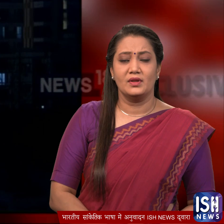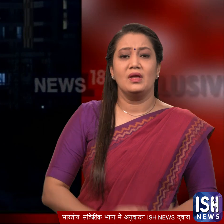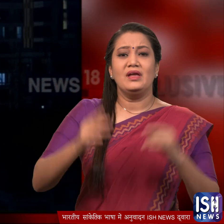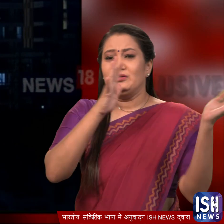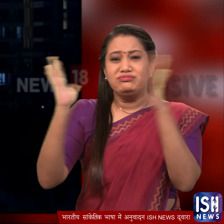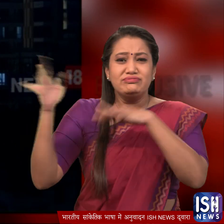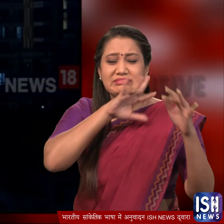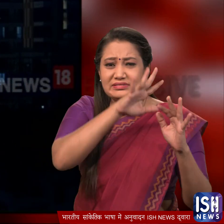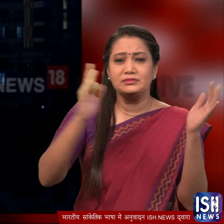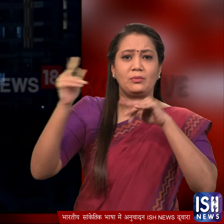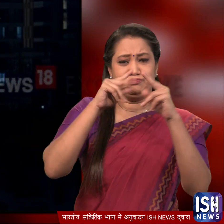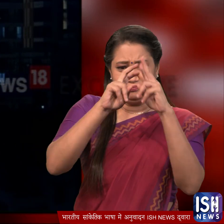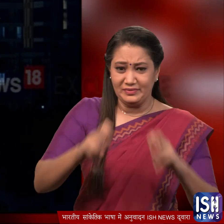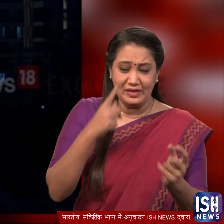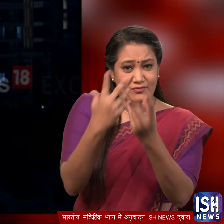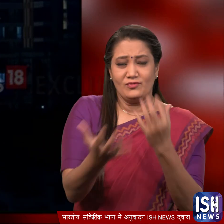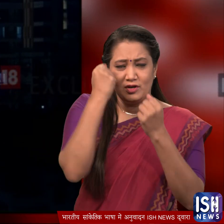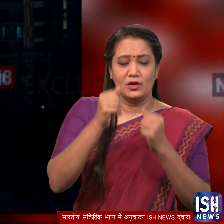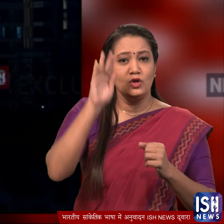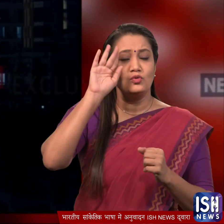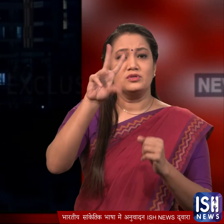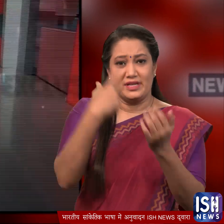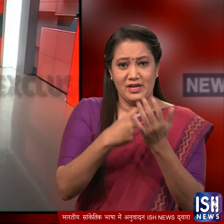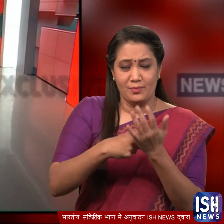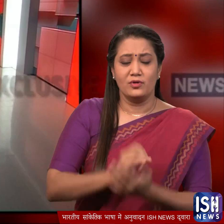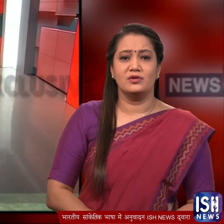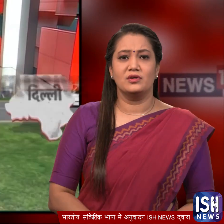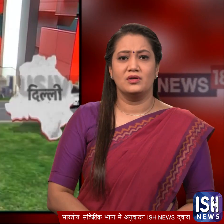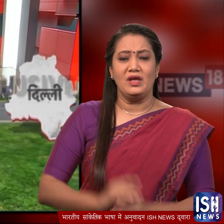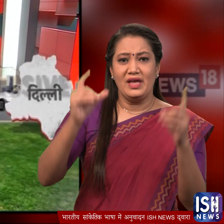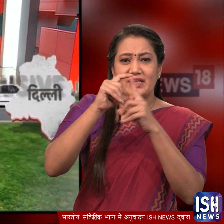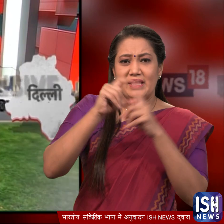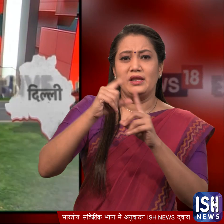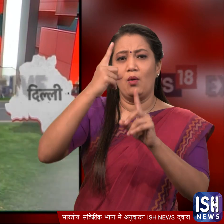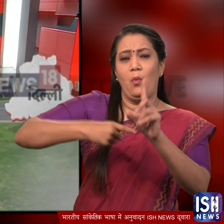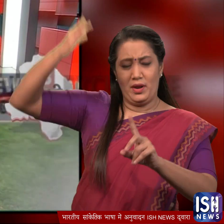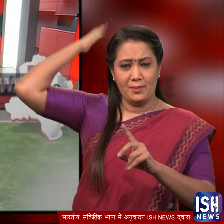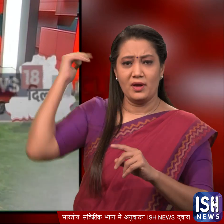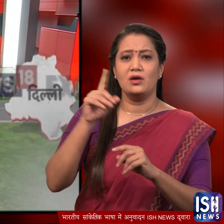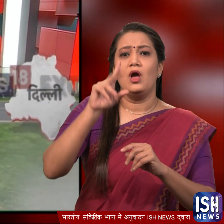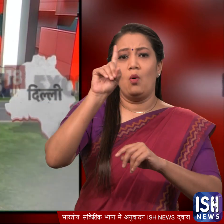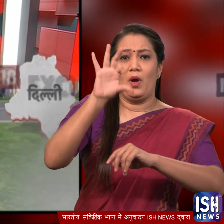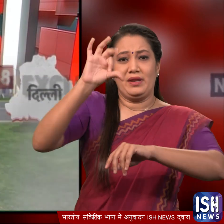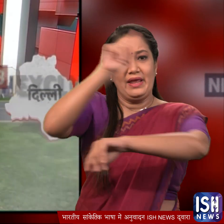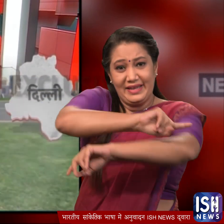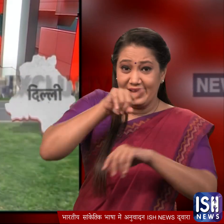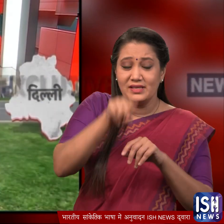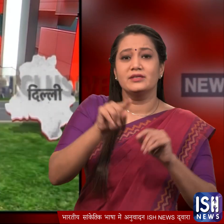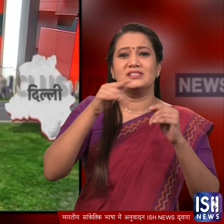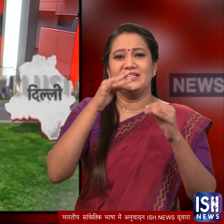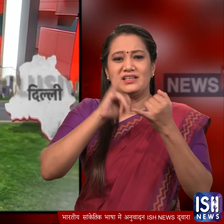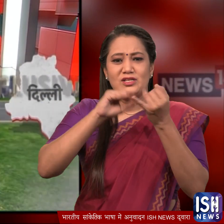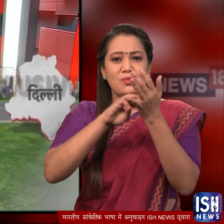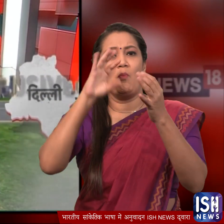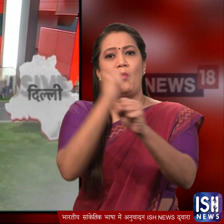के प्रदूषण का अध्ययन किया। न्यूज 18 की प्रियंका काटपाल की रिपोर्ट है कि दिल्ली में पिछले साल 19 दिन स्मॉग वाले रहे थे, जबकि